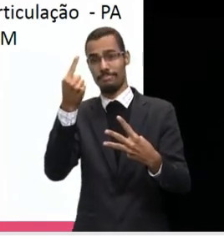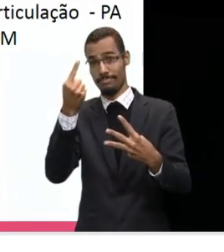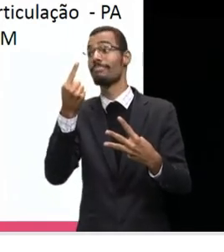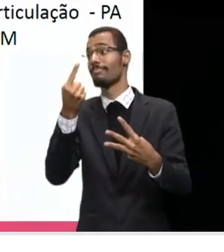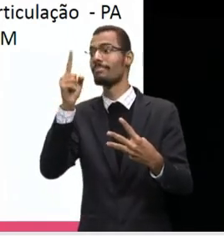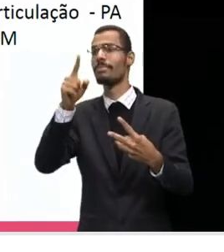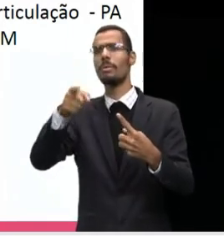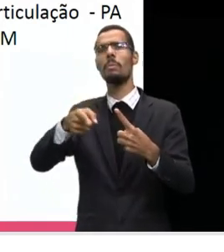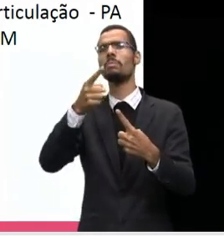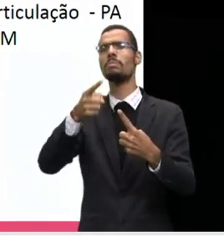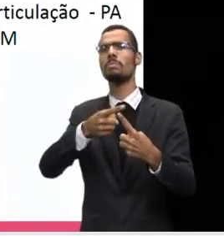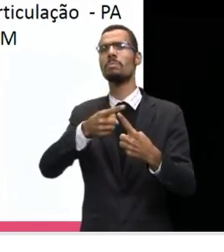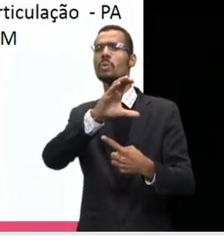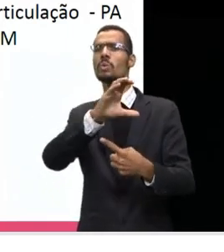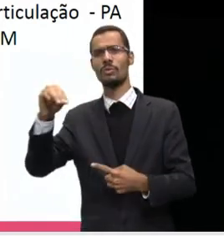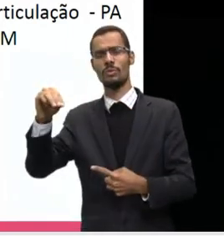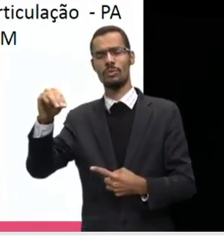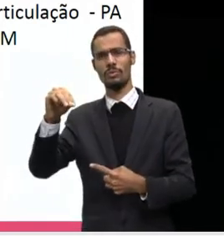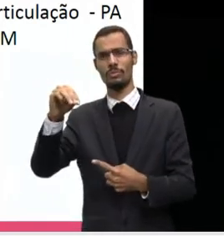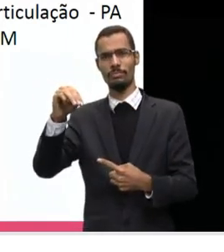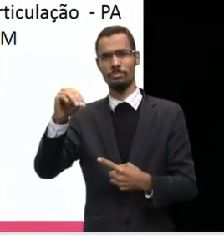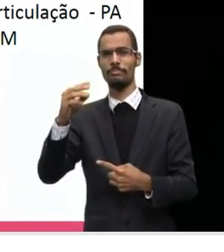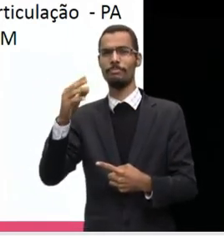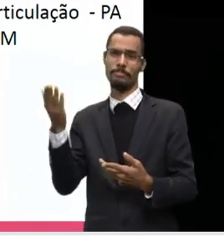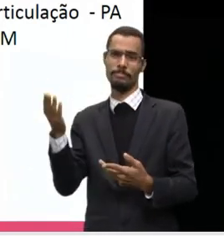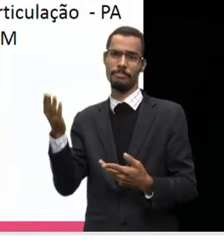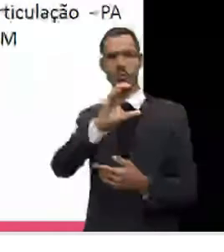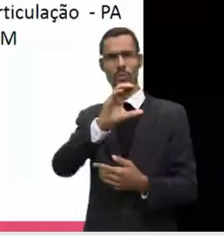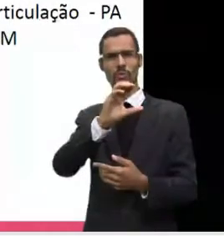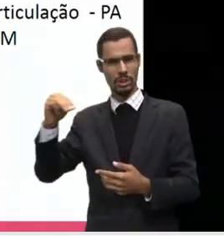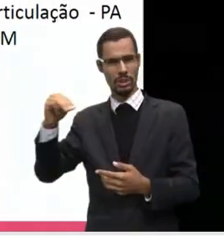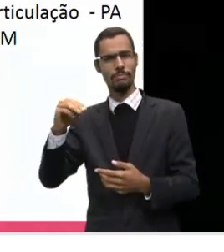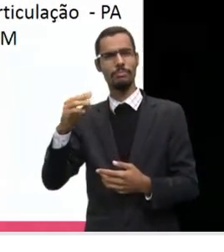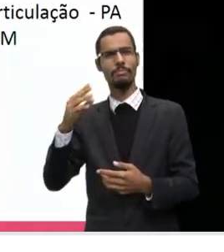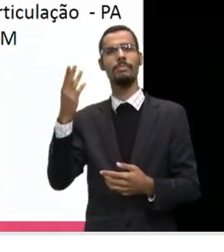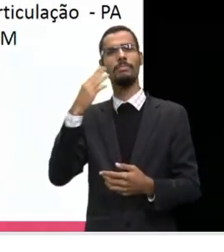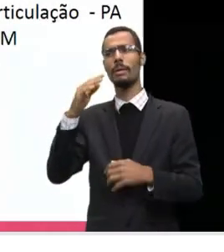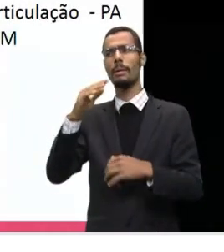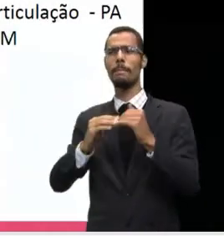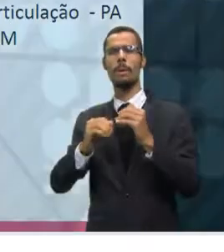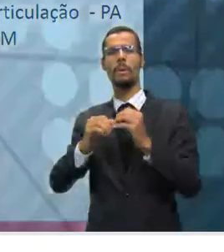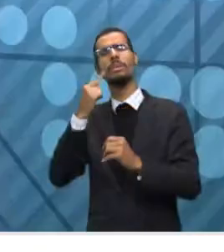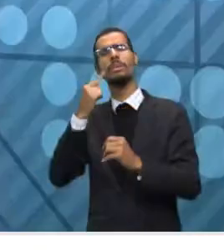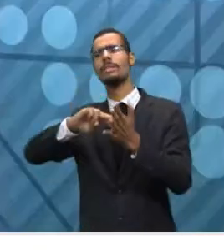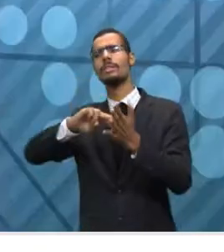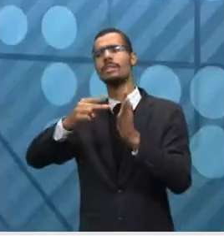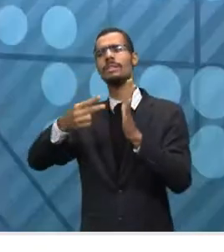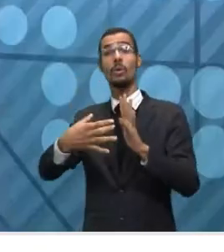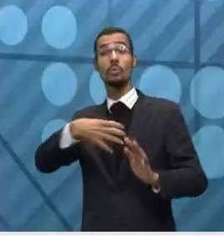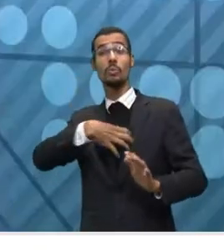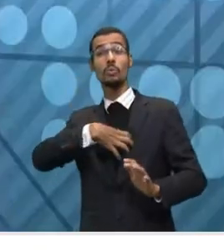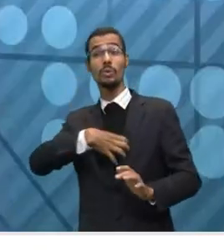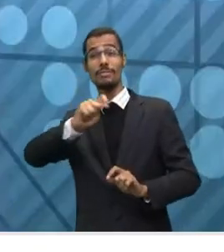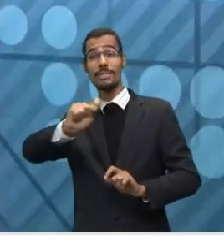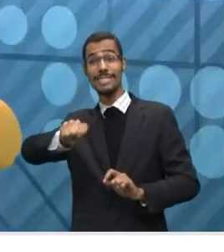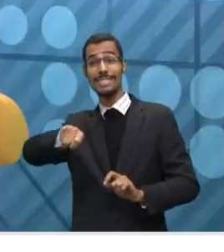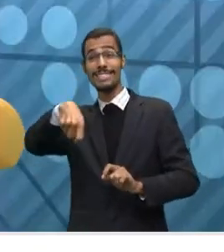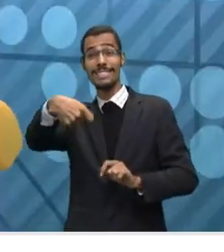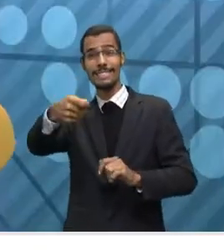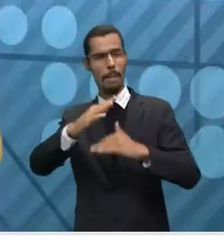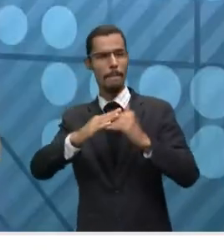principais. O primeiro é a configuração da mão. Então, a configuração da mão significa a forma que a